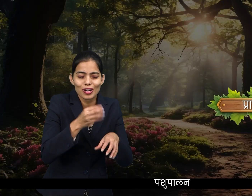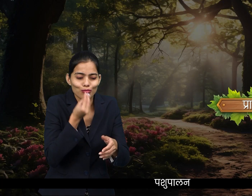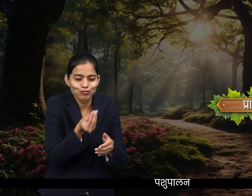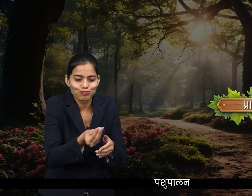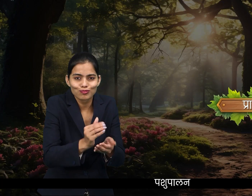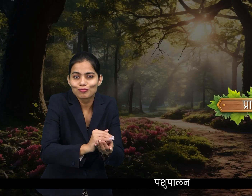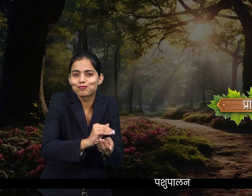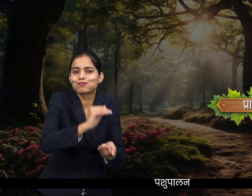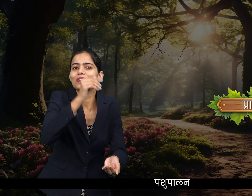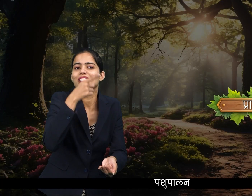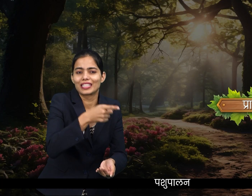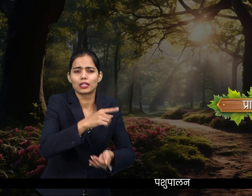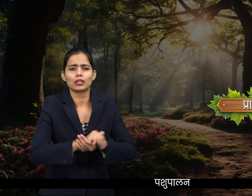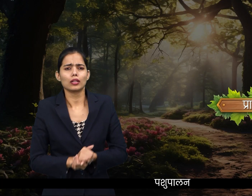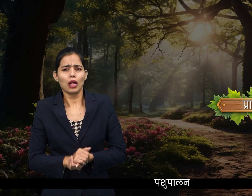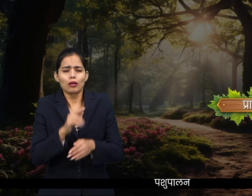पशुपालन.